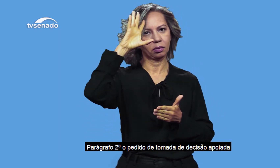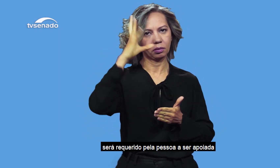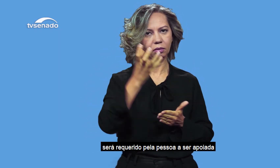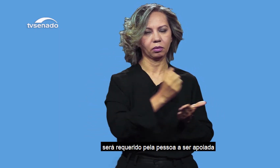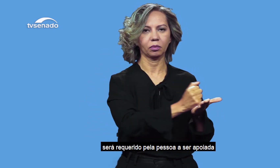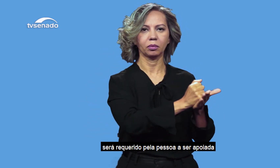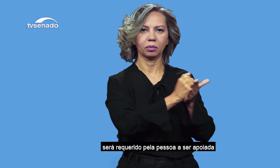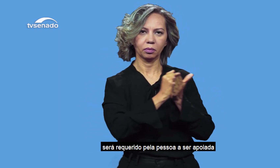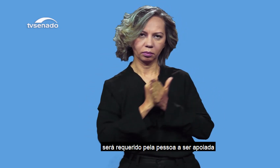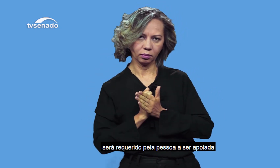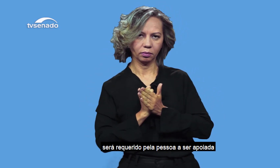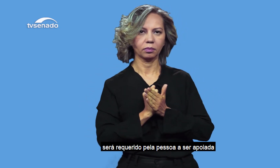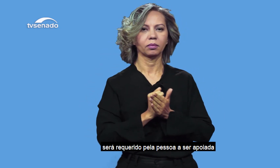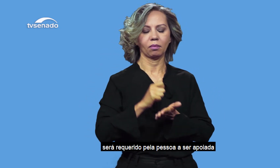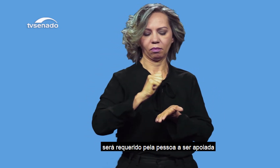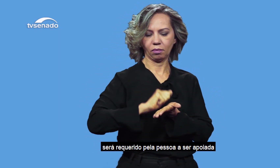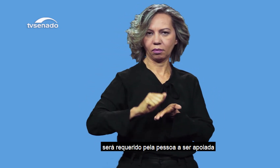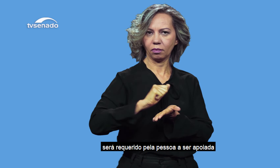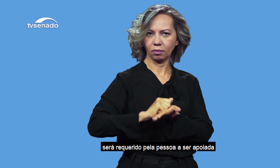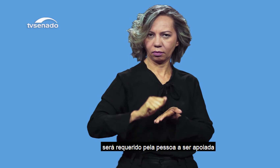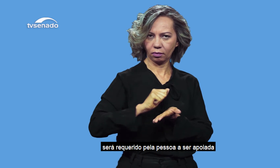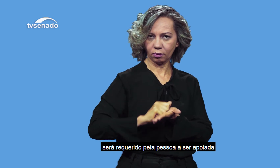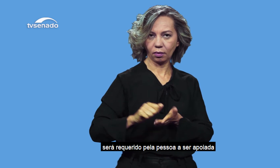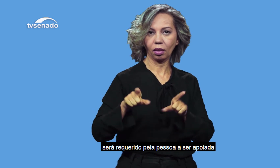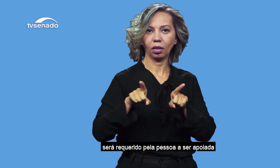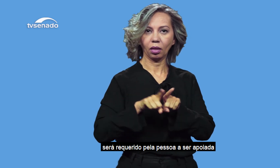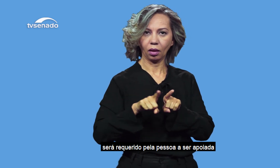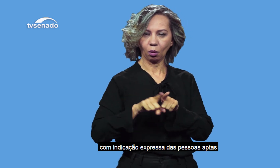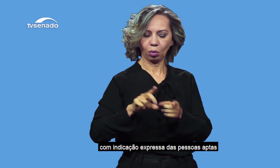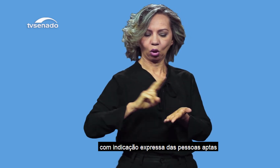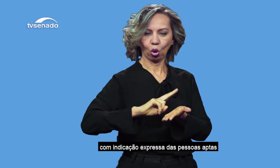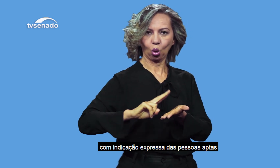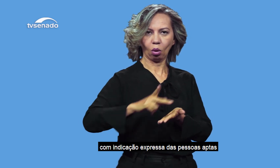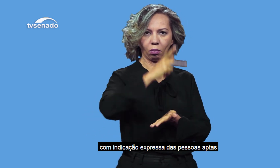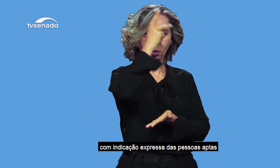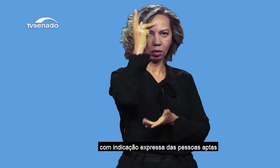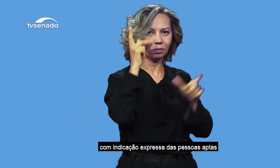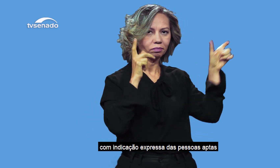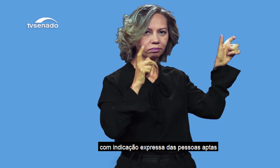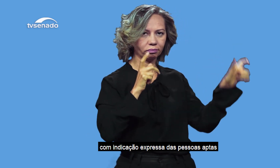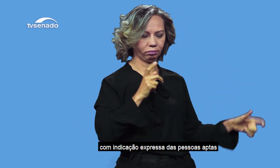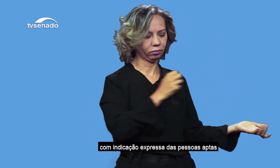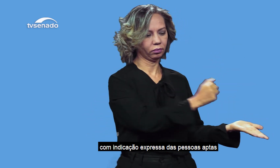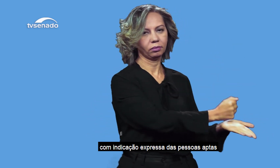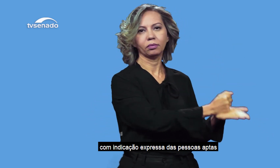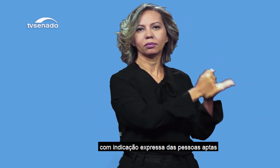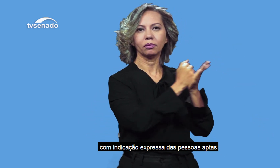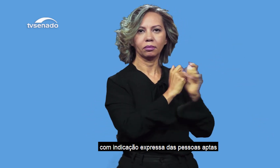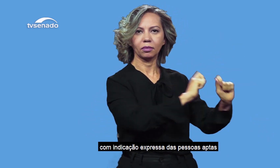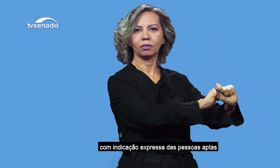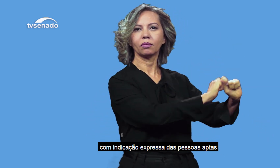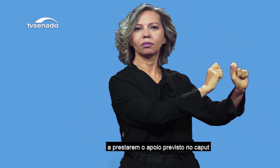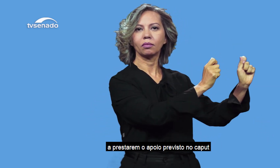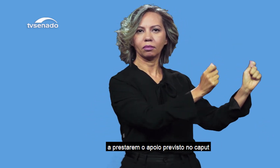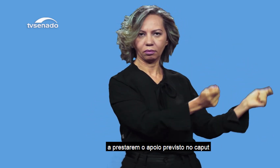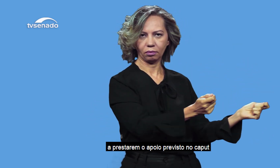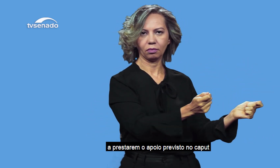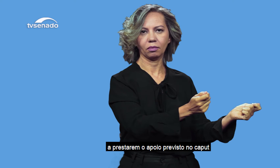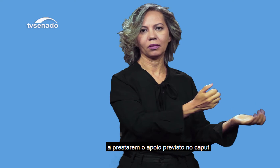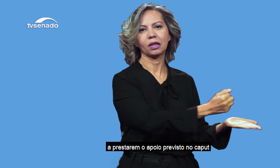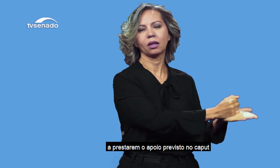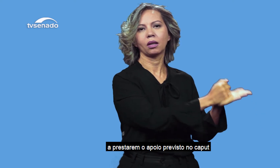apoiada será requerido pela pessoa ser apoiada com indicação expressa das pessoas aptas a